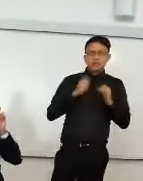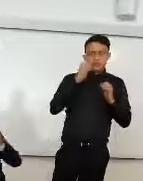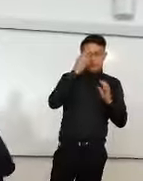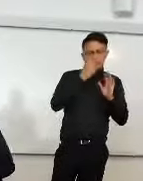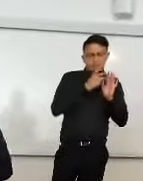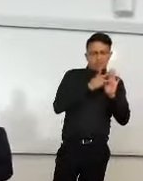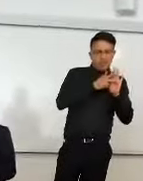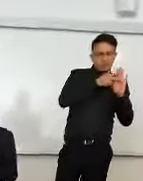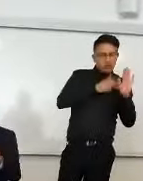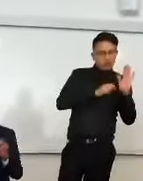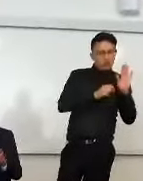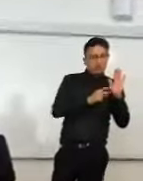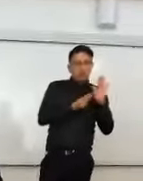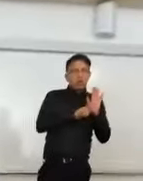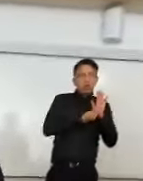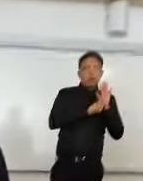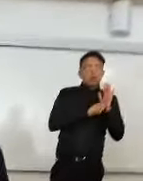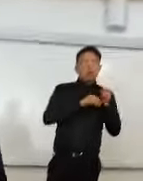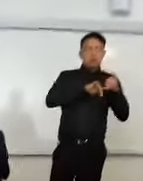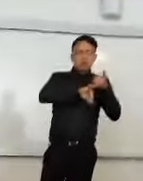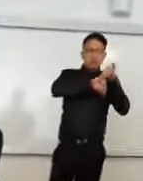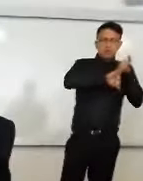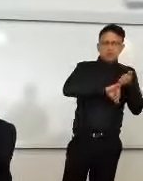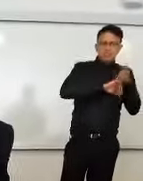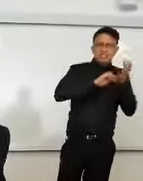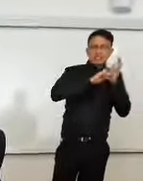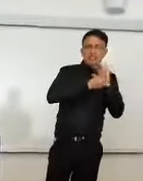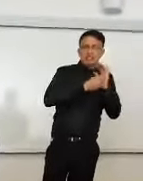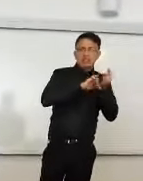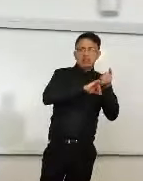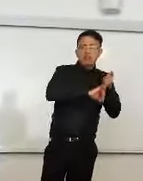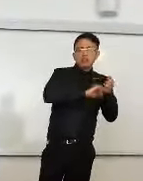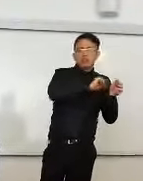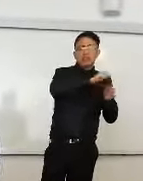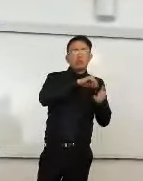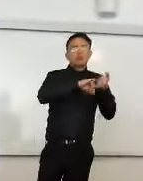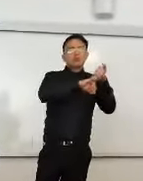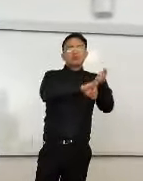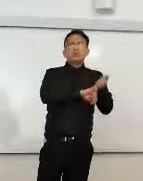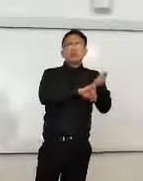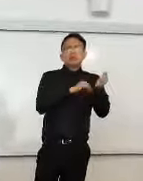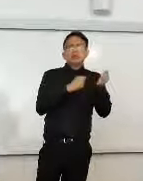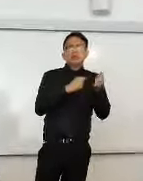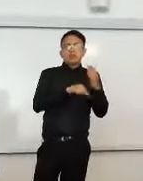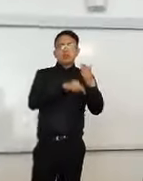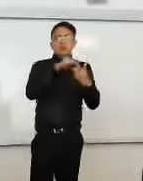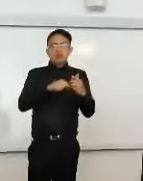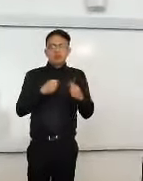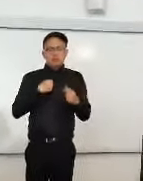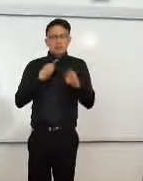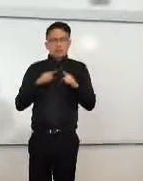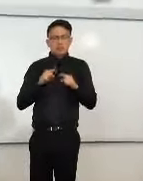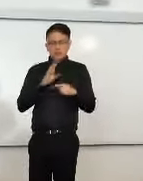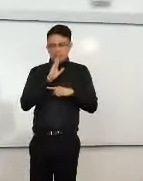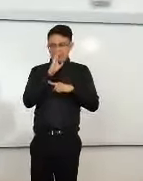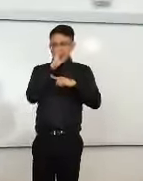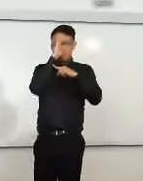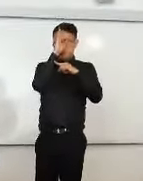para poder establecer a alguien como interdicto, ¿no? Y todavía, como hay una aplicación casi por costumbre de